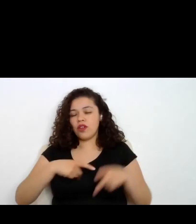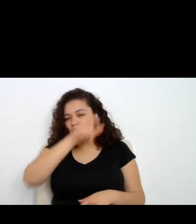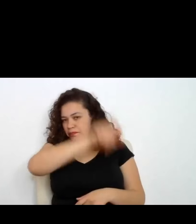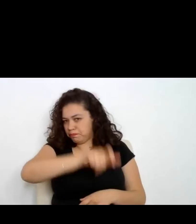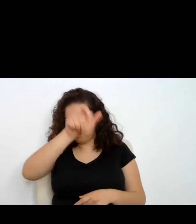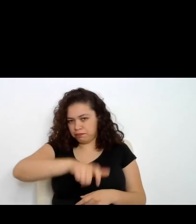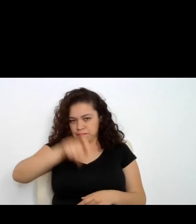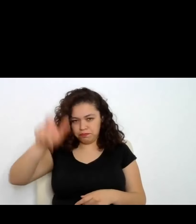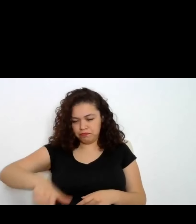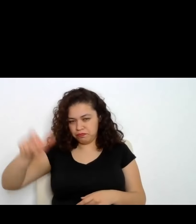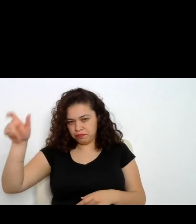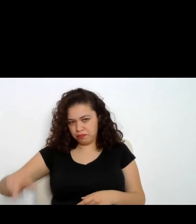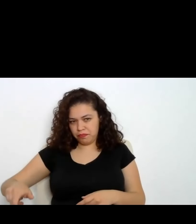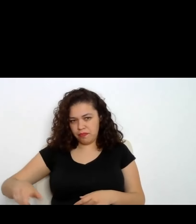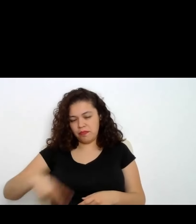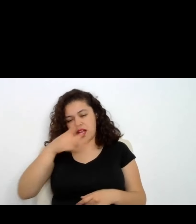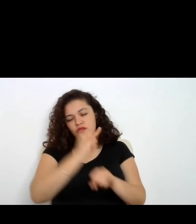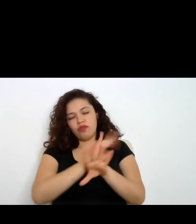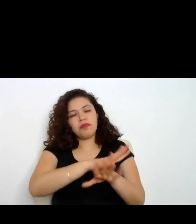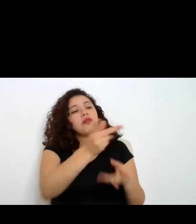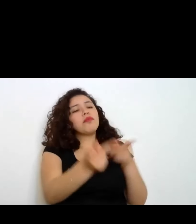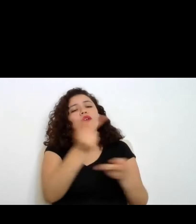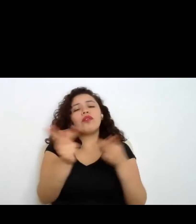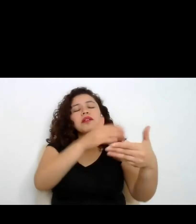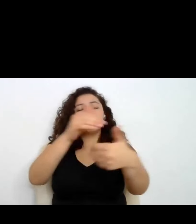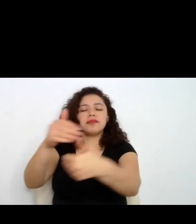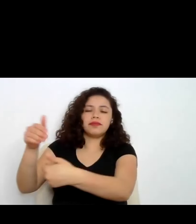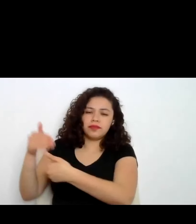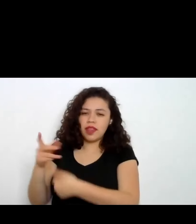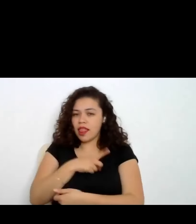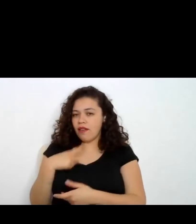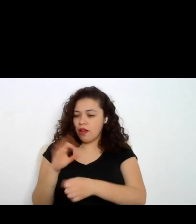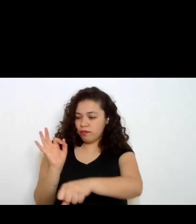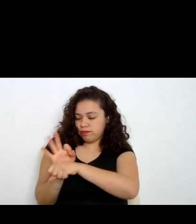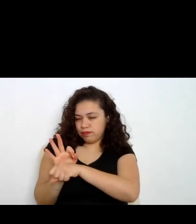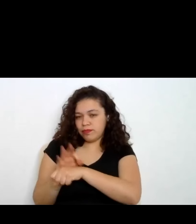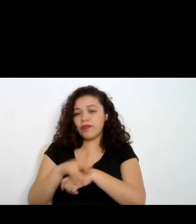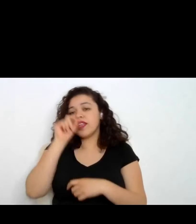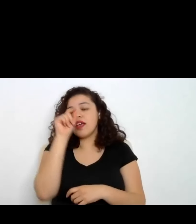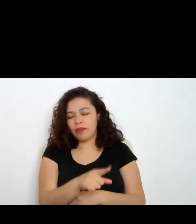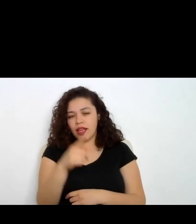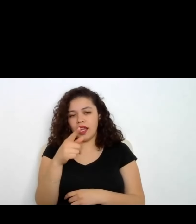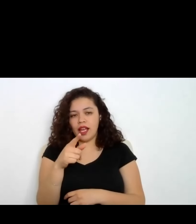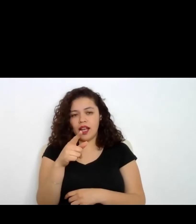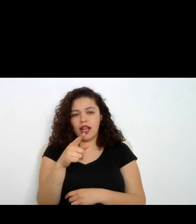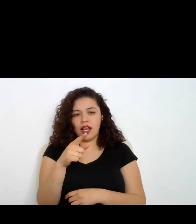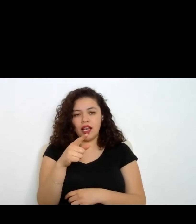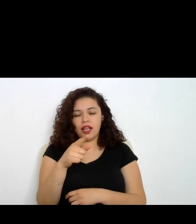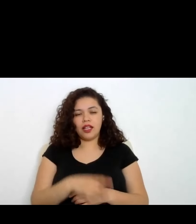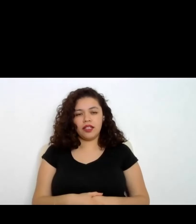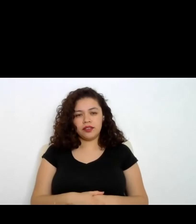las cuales recaben datos directamente, o bien a proteger los que reciba a su